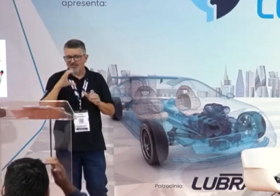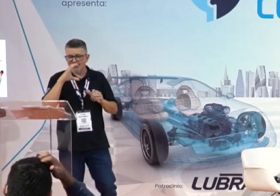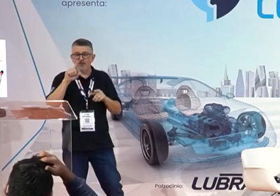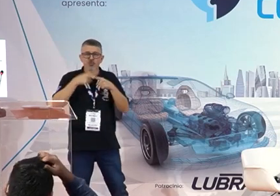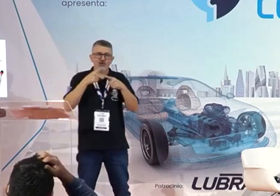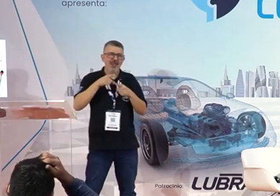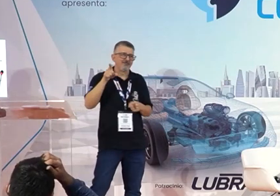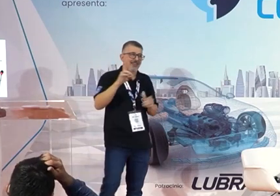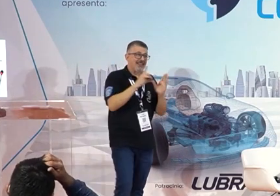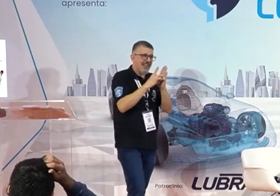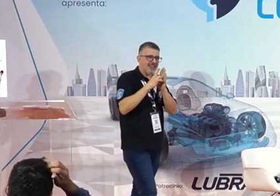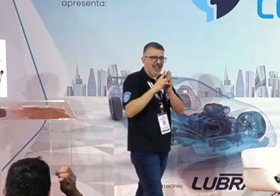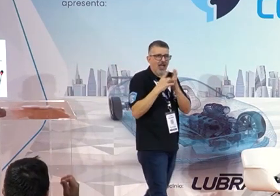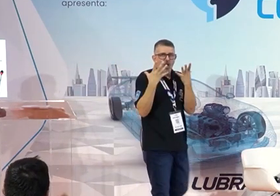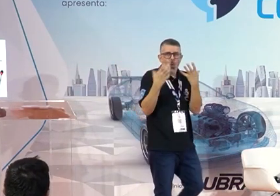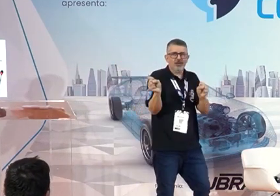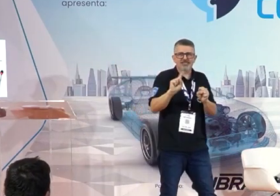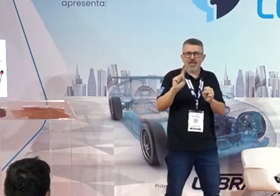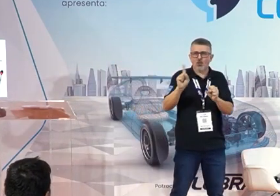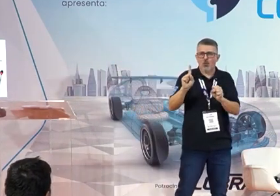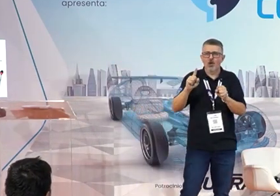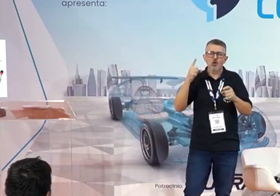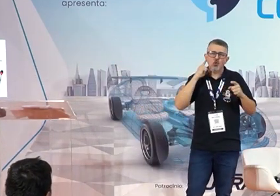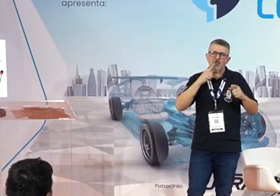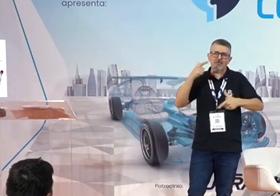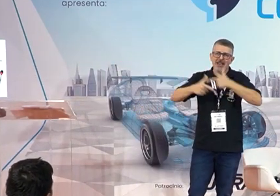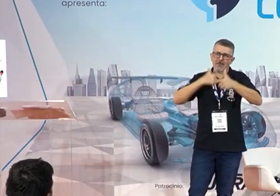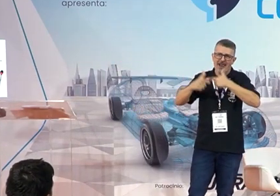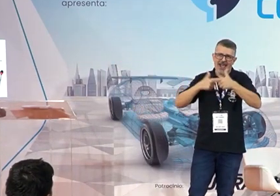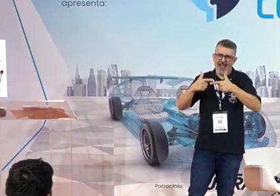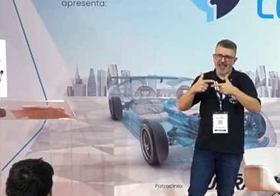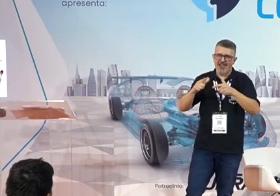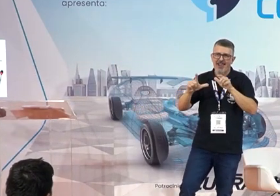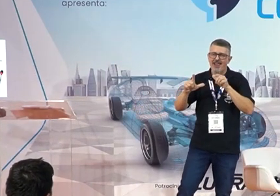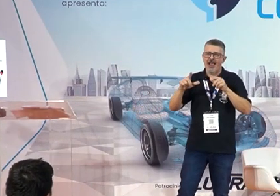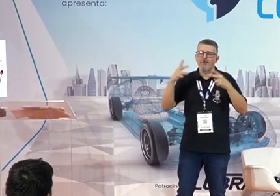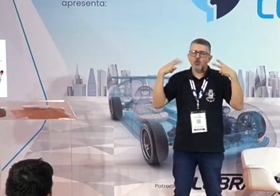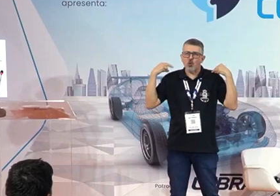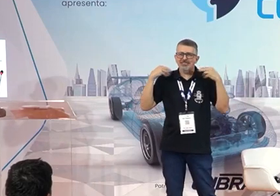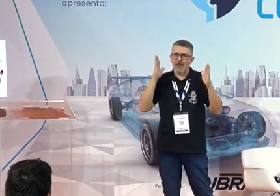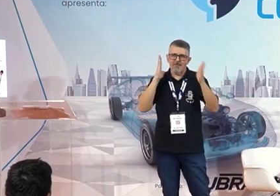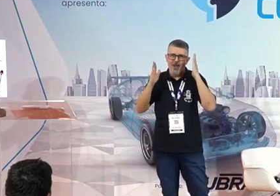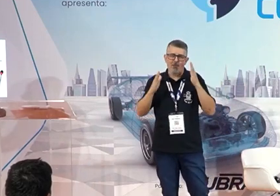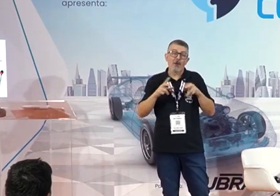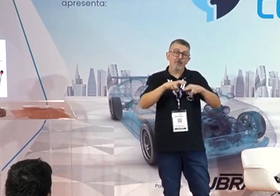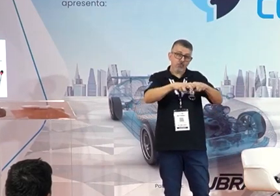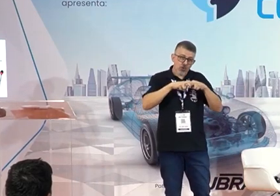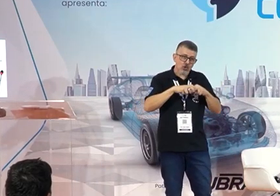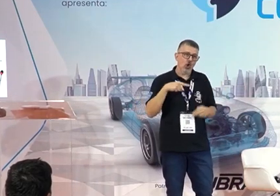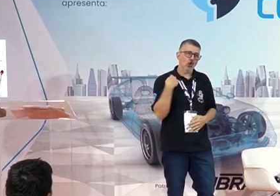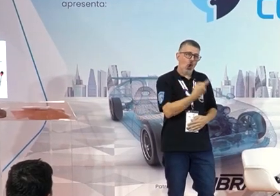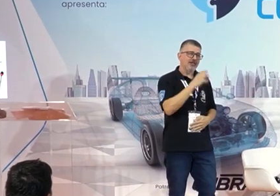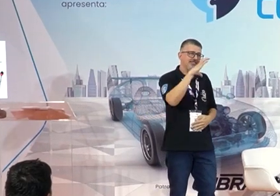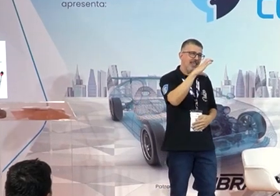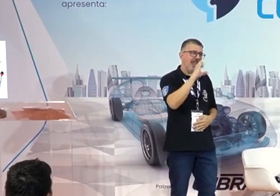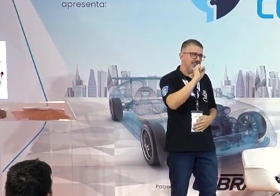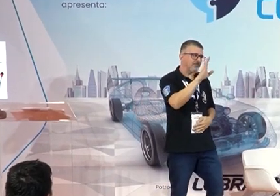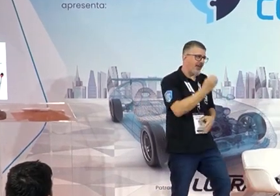por isso que nós criamos esse projeto porque o Detran ele não aceita o surdo trabalhando com isso e nós